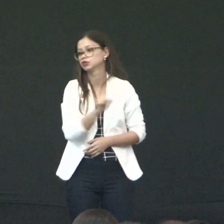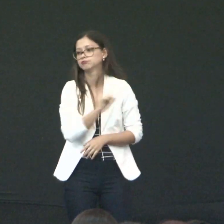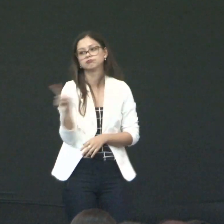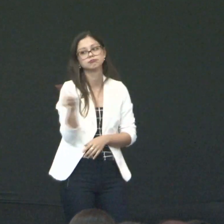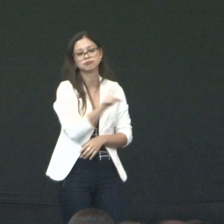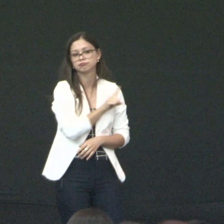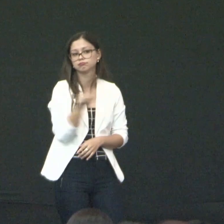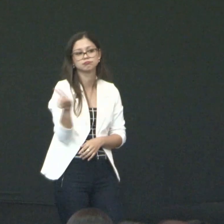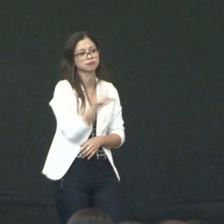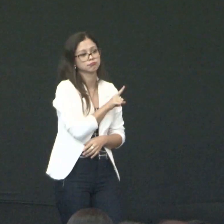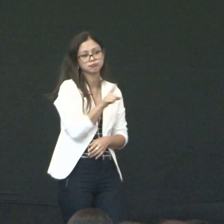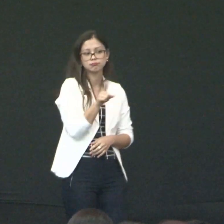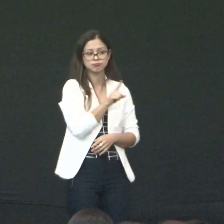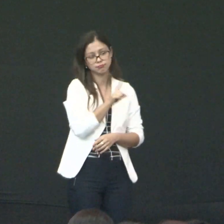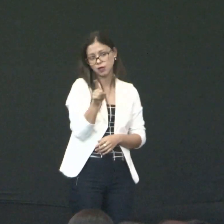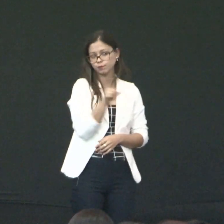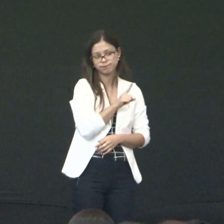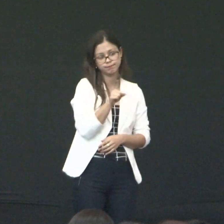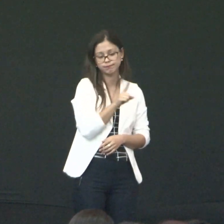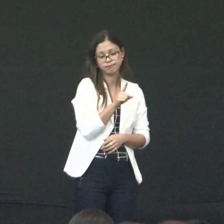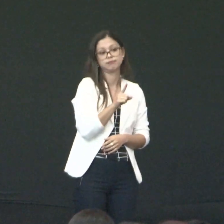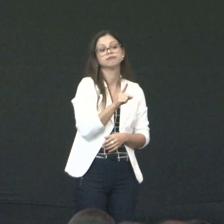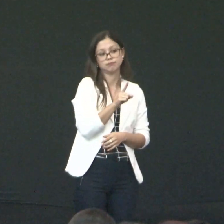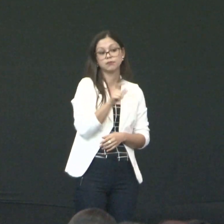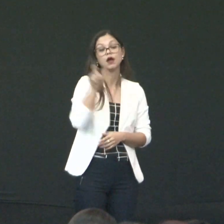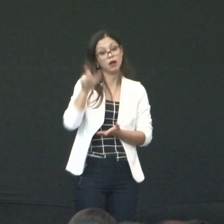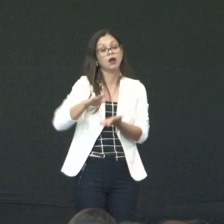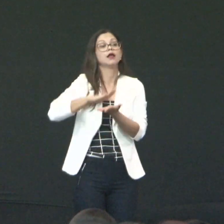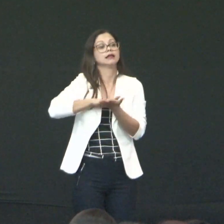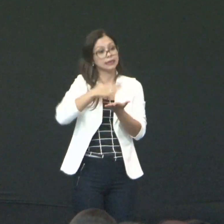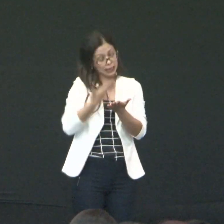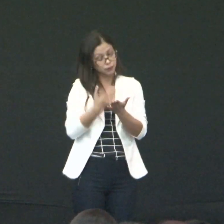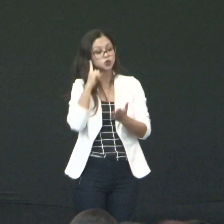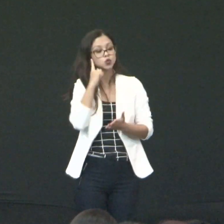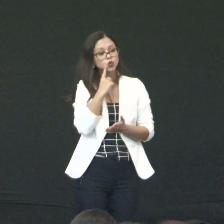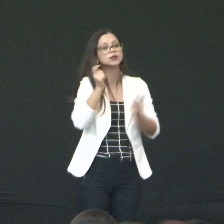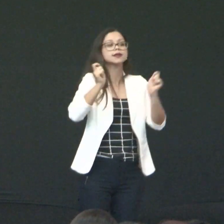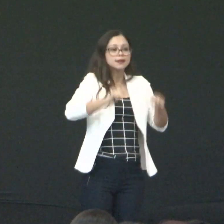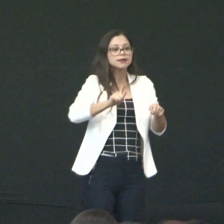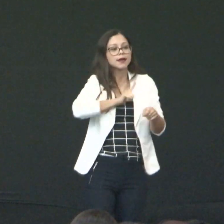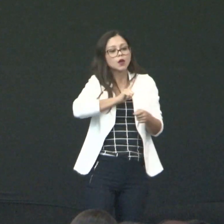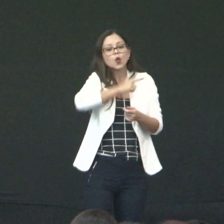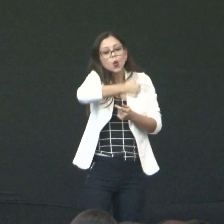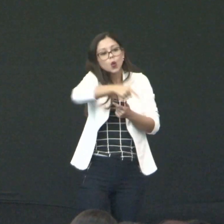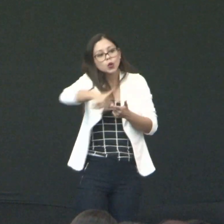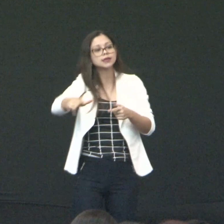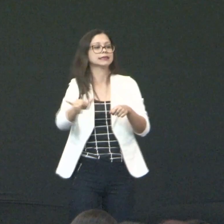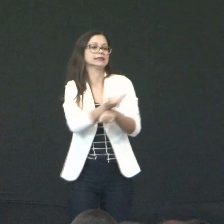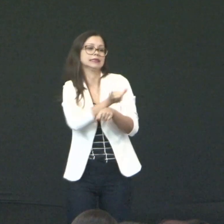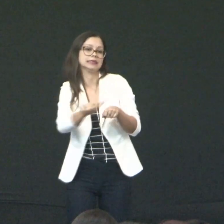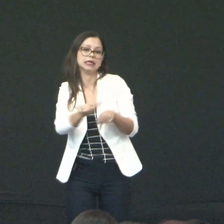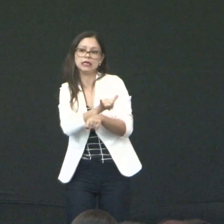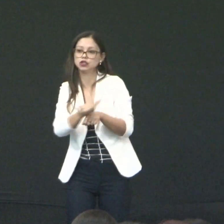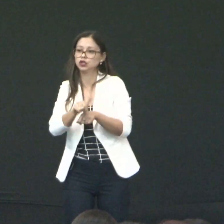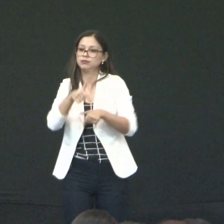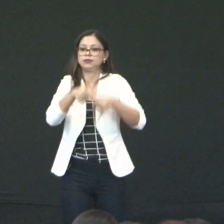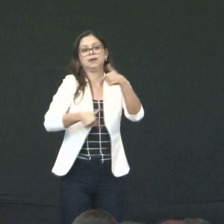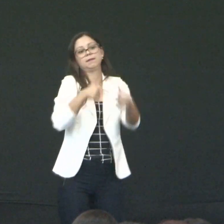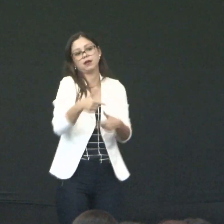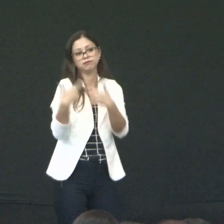tem a ver com a questão da fala não ser a principal função do intérprete surdo. Ele se utiliza de